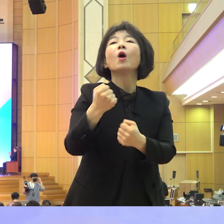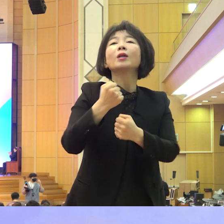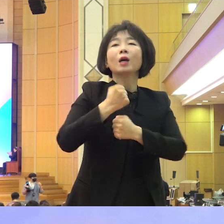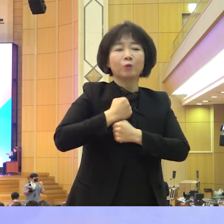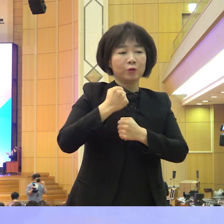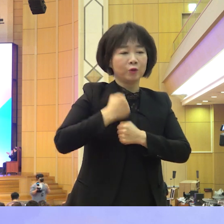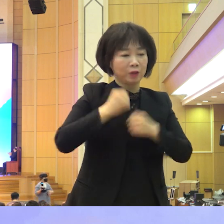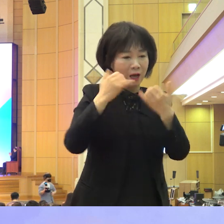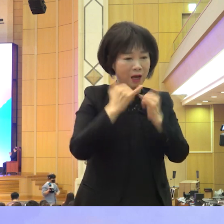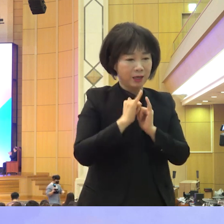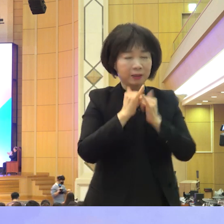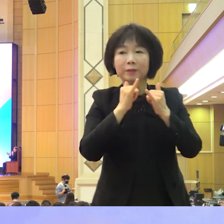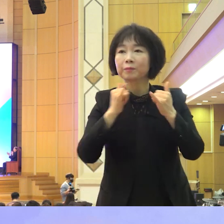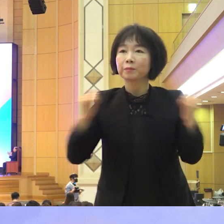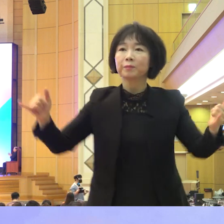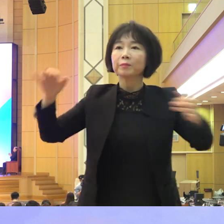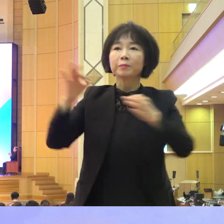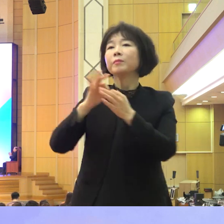승천한